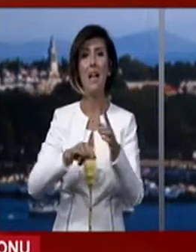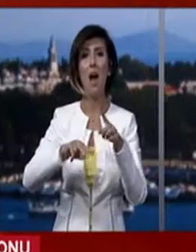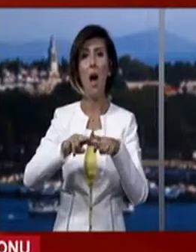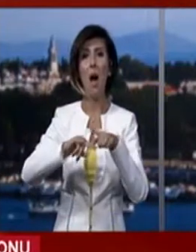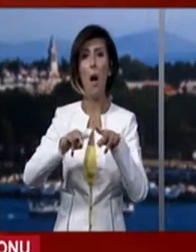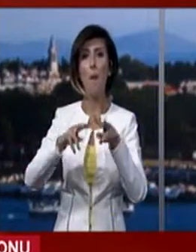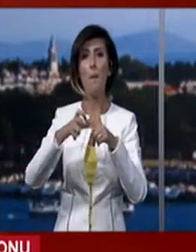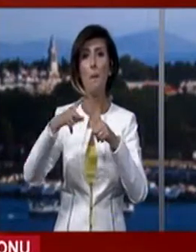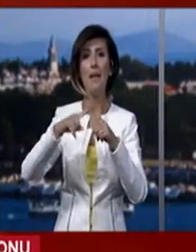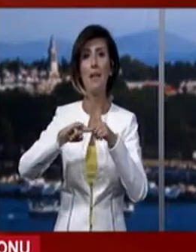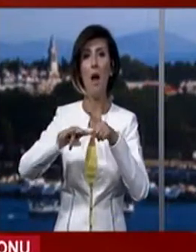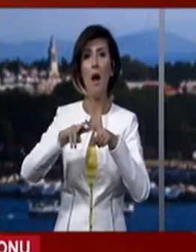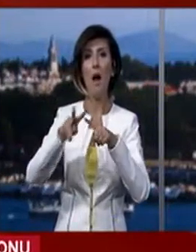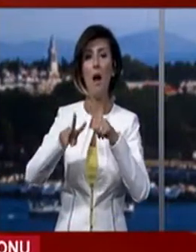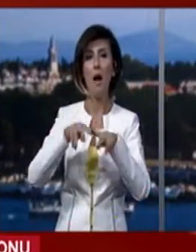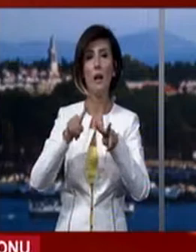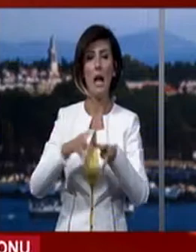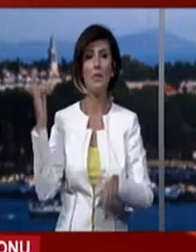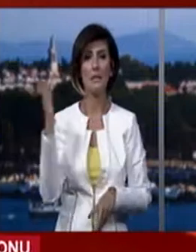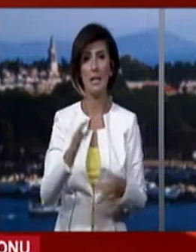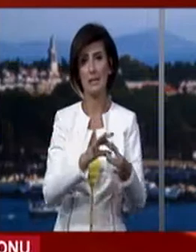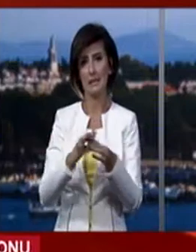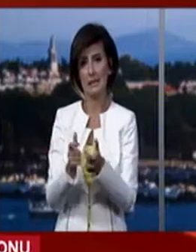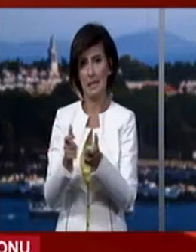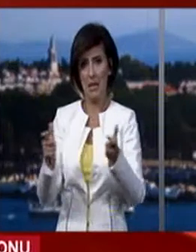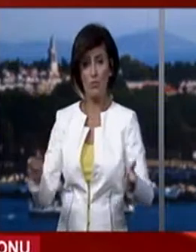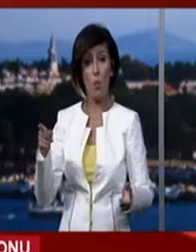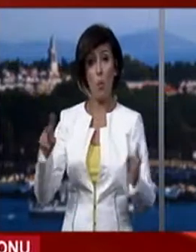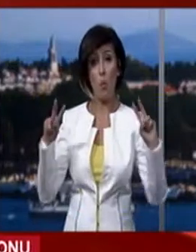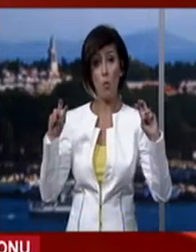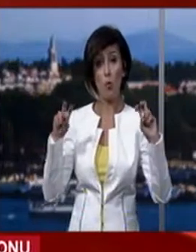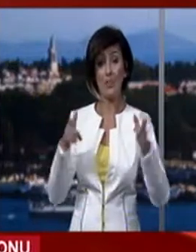Hakan'a yönelik saldırıyla ilgili gelişmelerdi. O konuda da